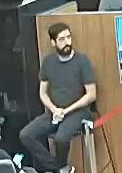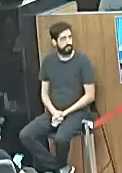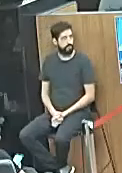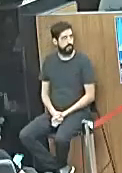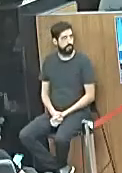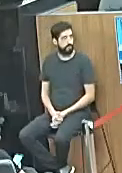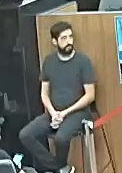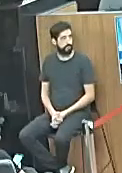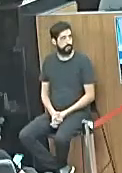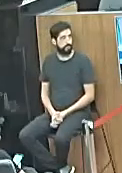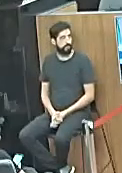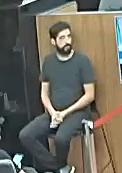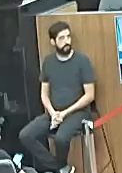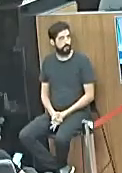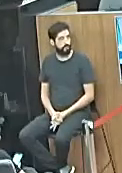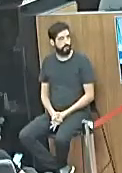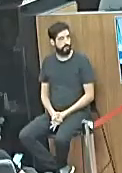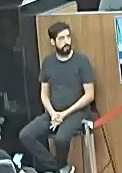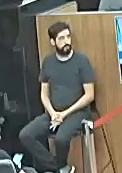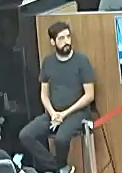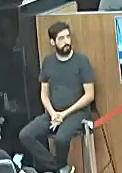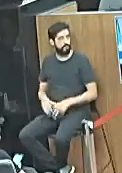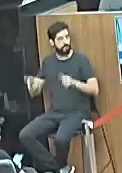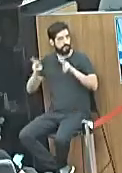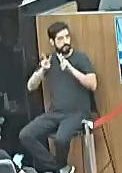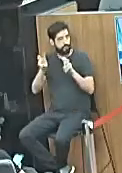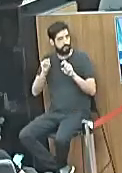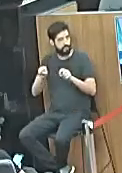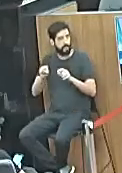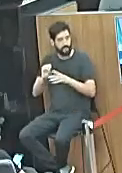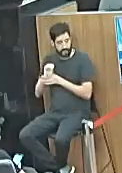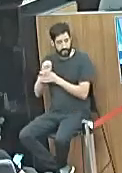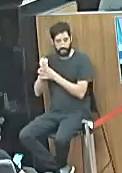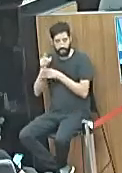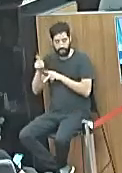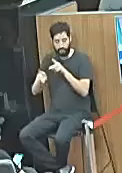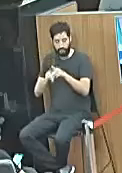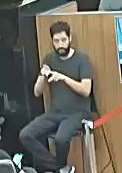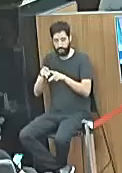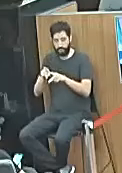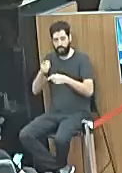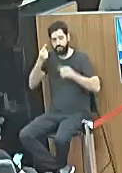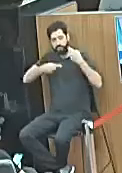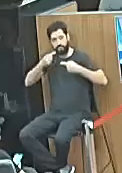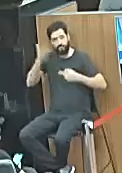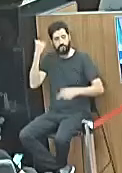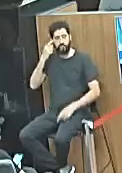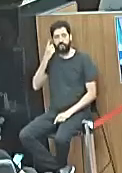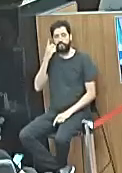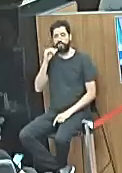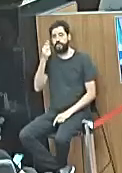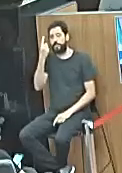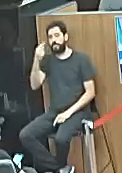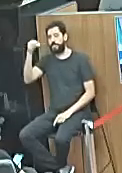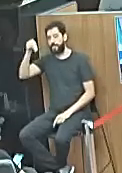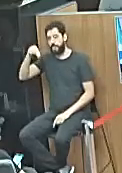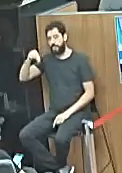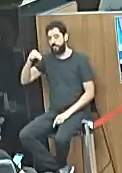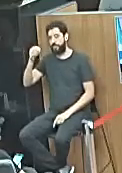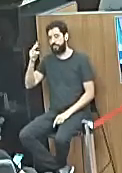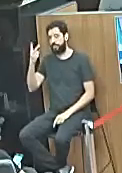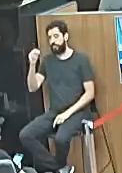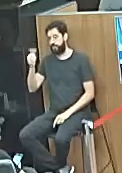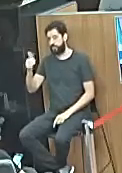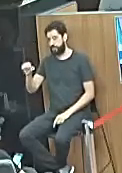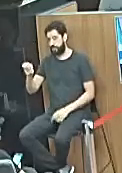o tema prevenção ao crime e justiça criminal da área temática segurança pública foi debatido no dia 1º de novembro de 2019